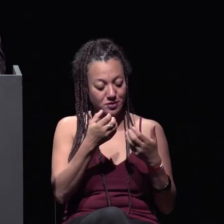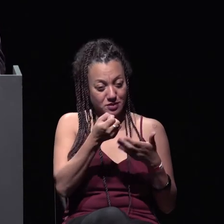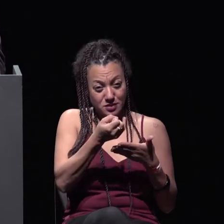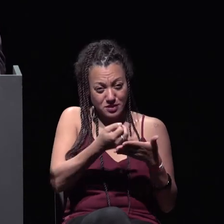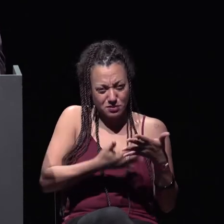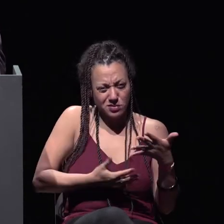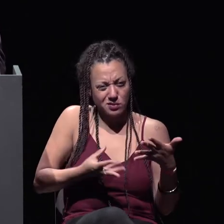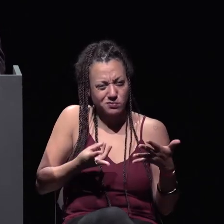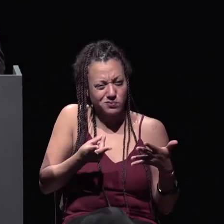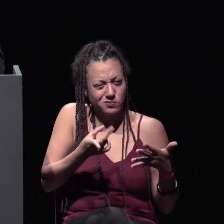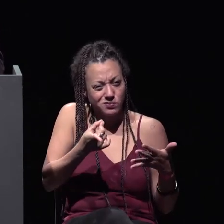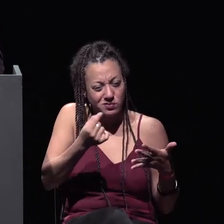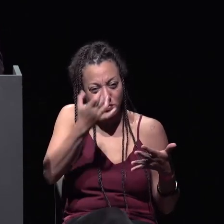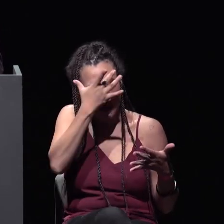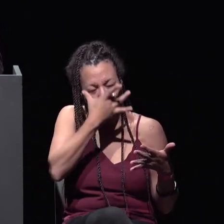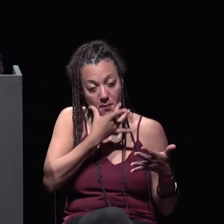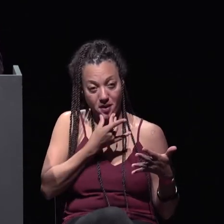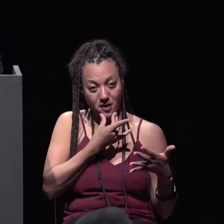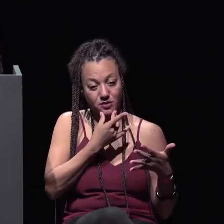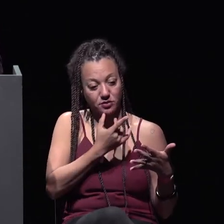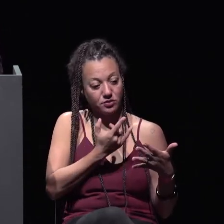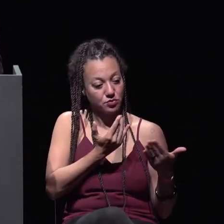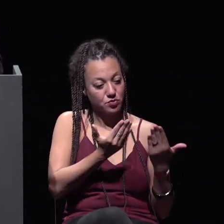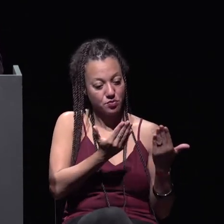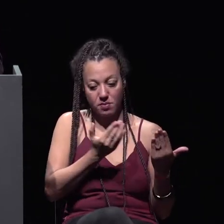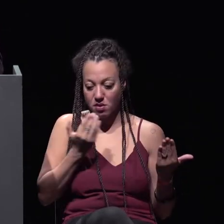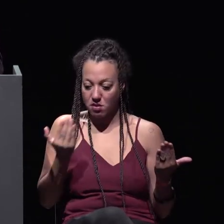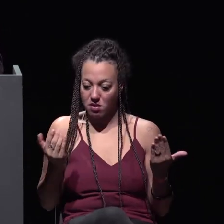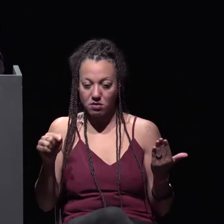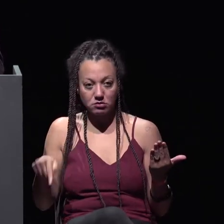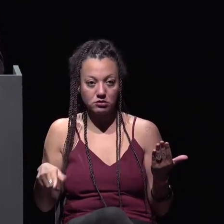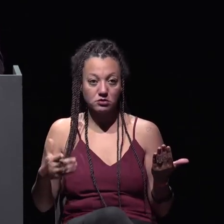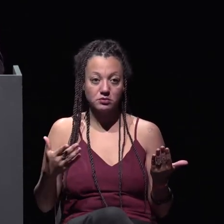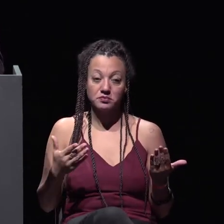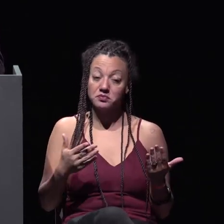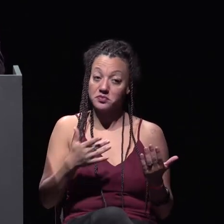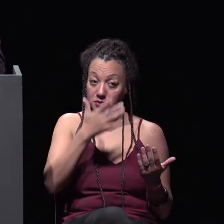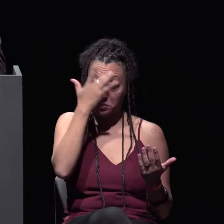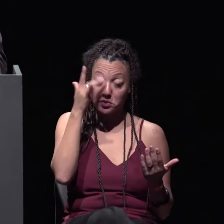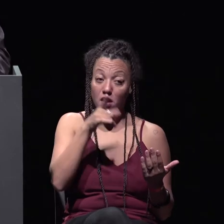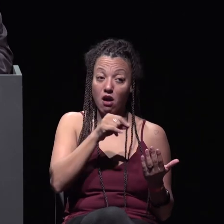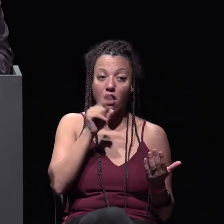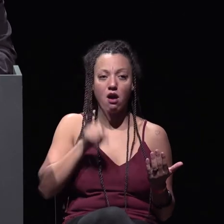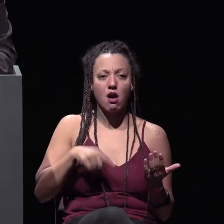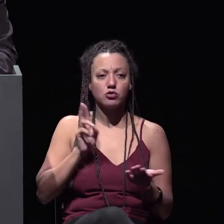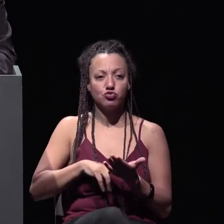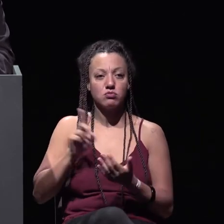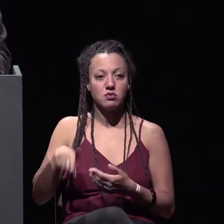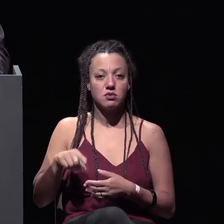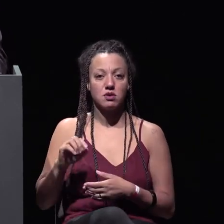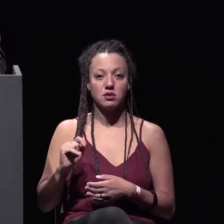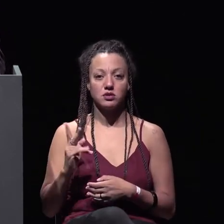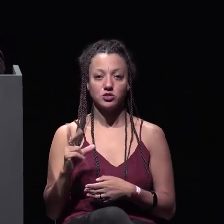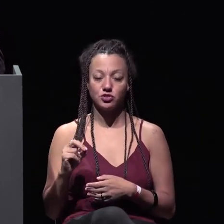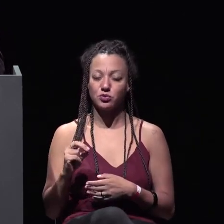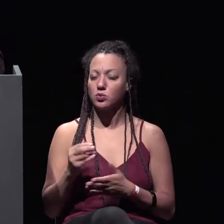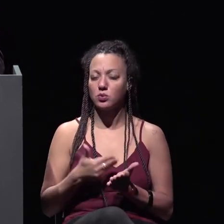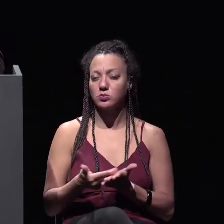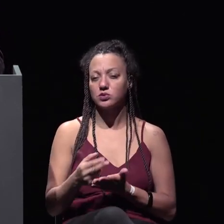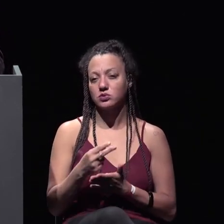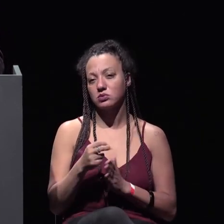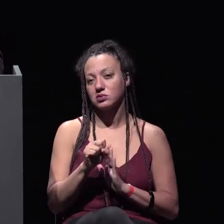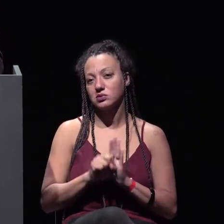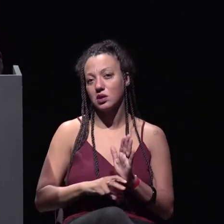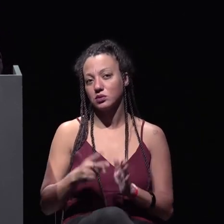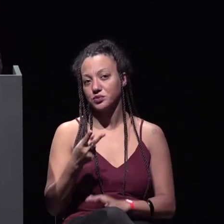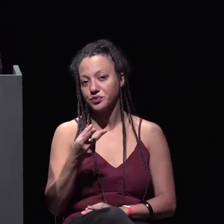dizer essa imagem da obra do aleijadinho em grande parte é fixada para nós ao longo do século 20 né ao